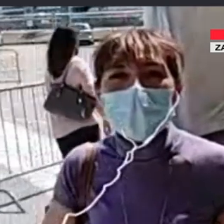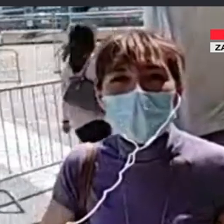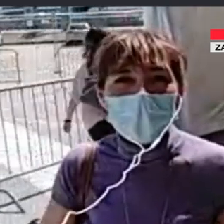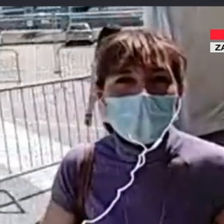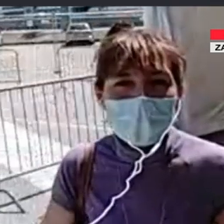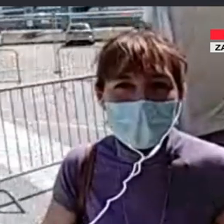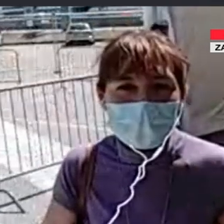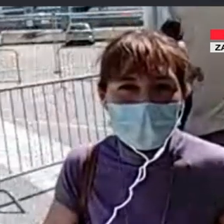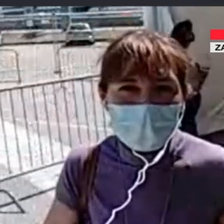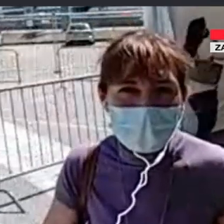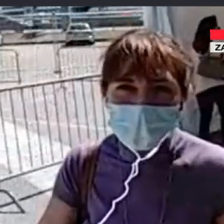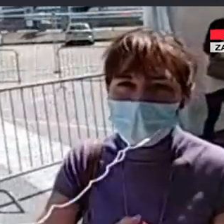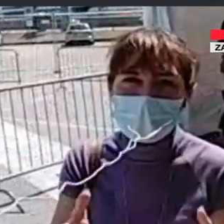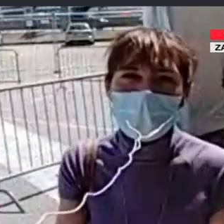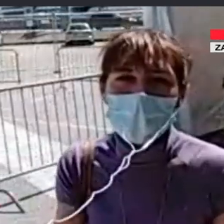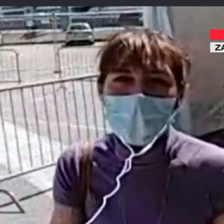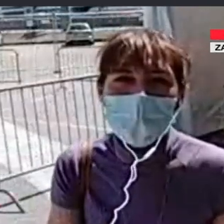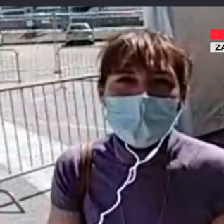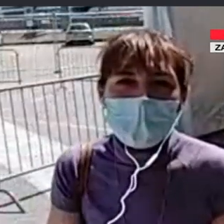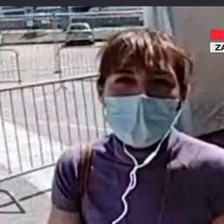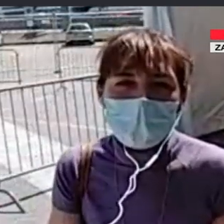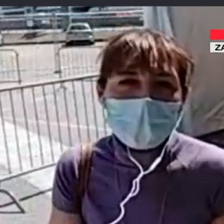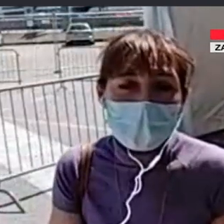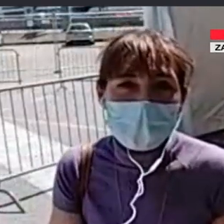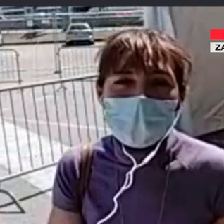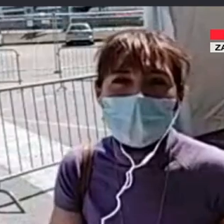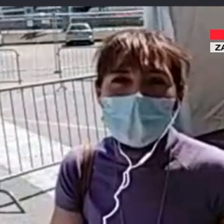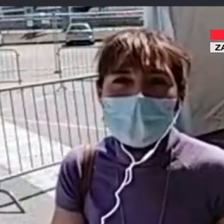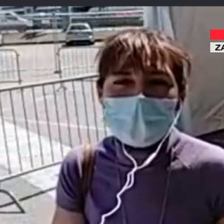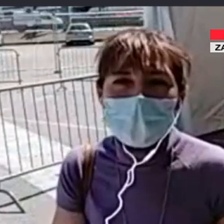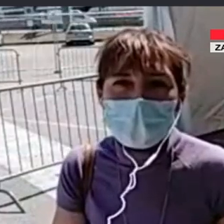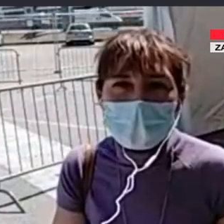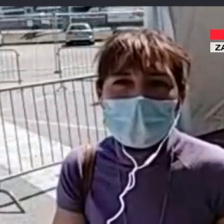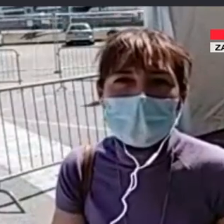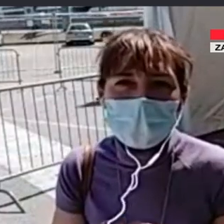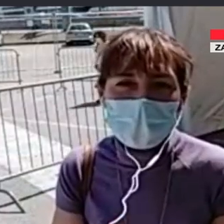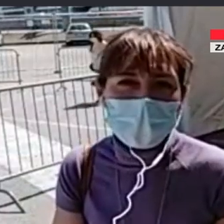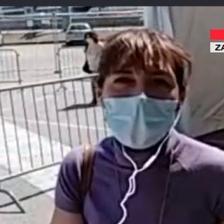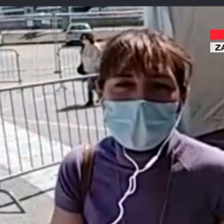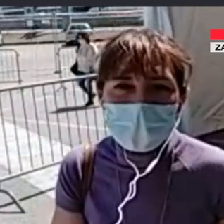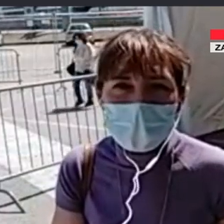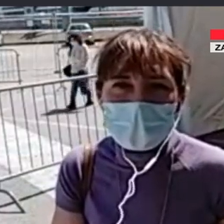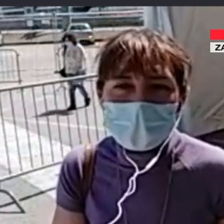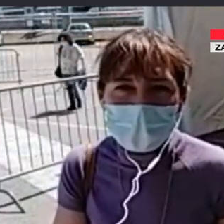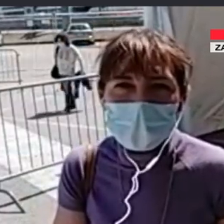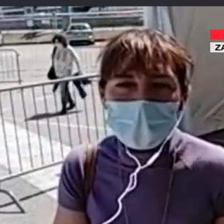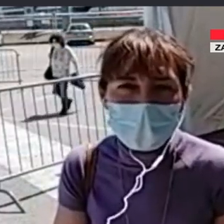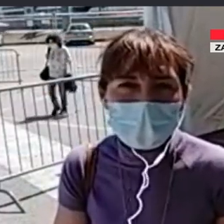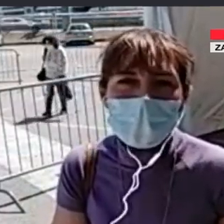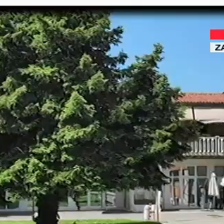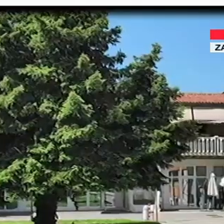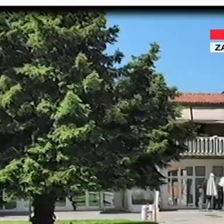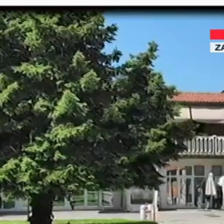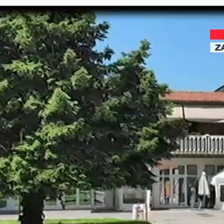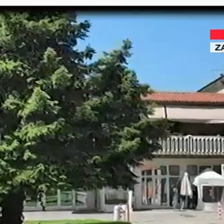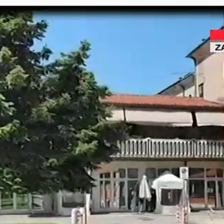delle riaperture delle case di riposo, perché c'è il via libera del ministro Speranza, ci sono le linee guida delle regioni